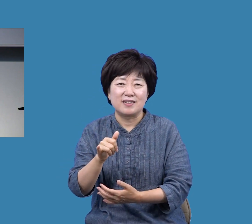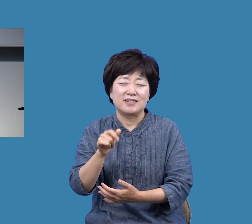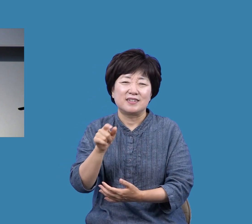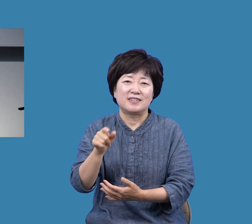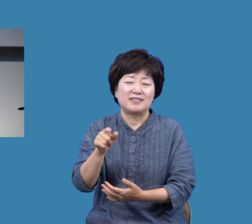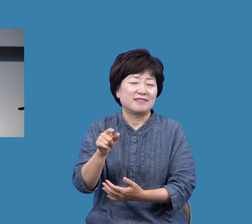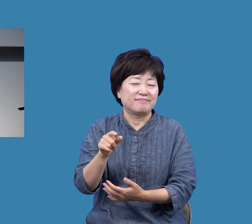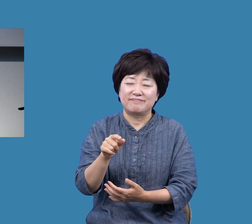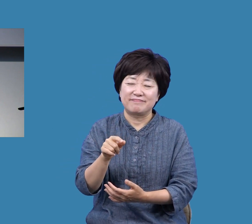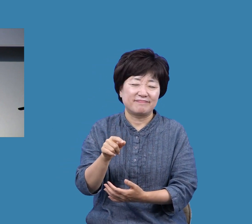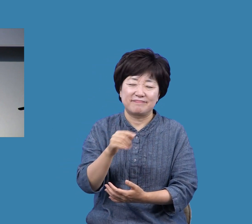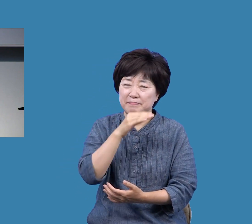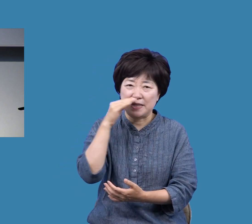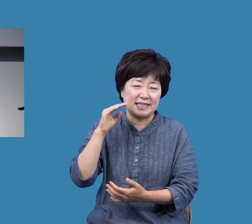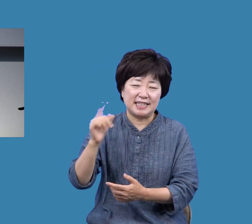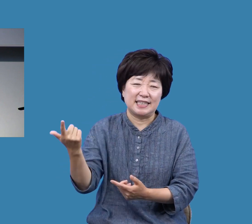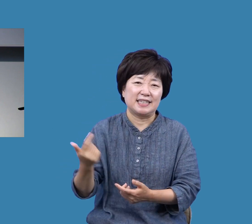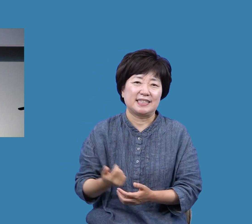정상이 아니야.